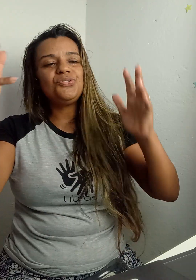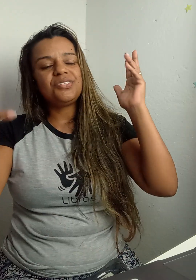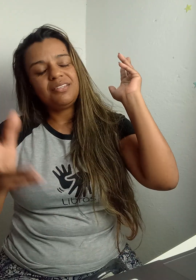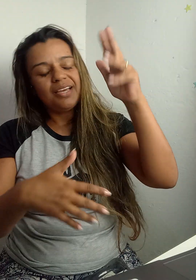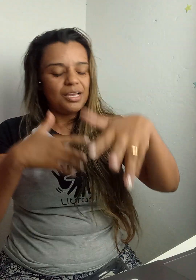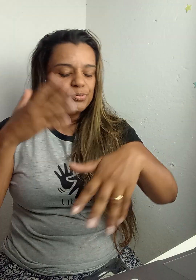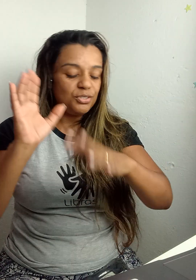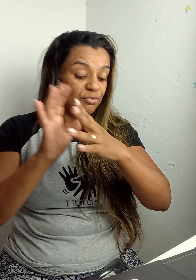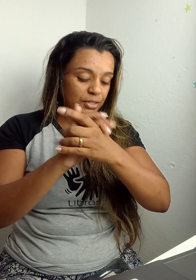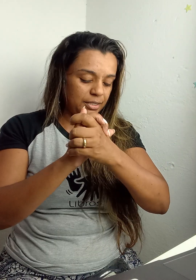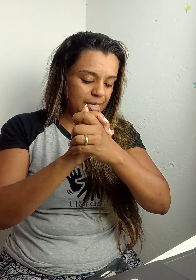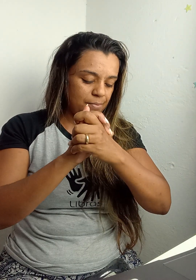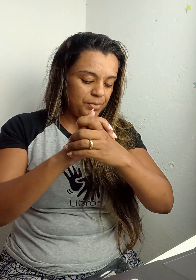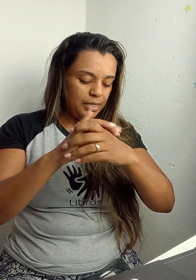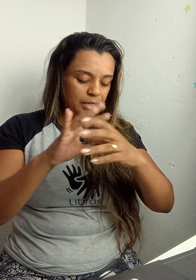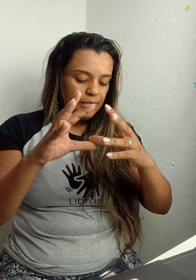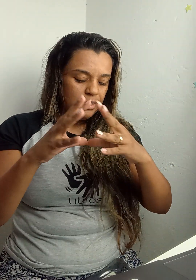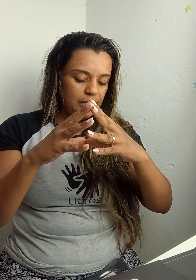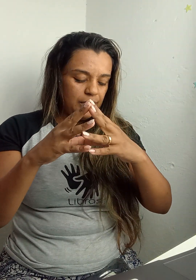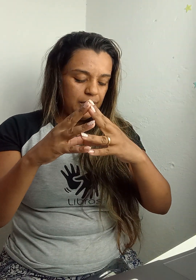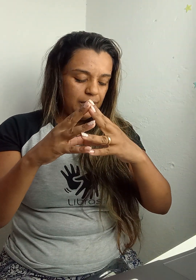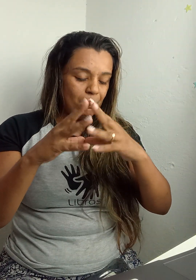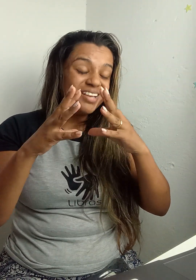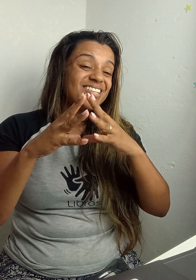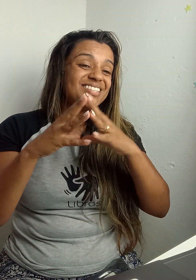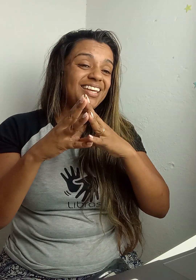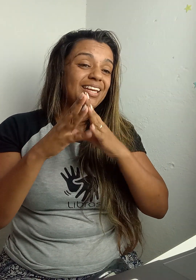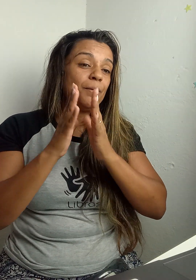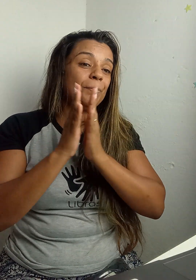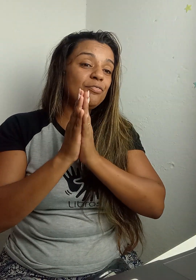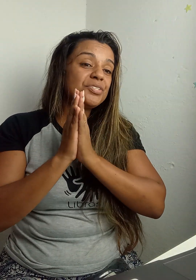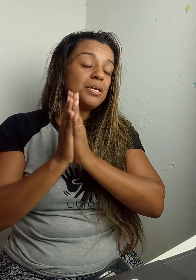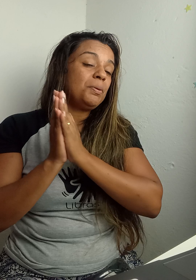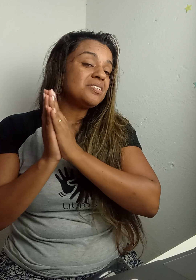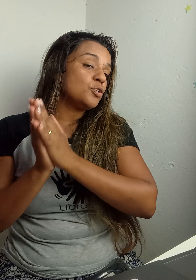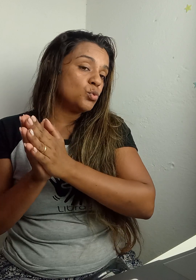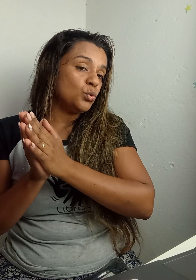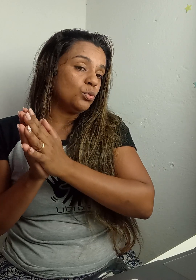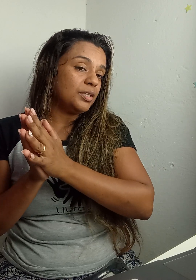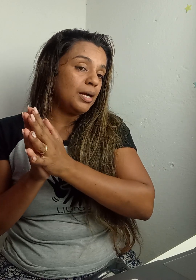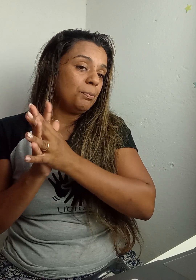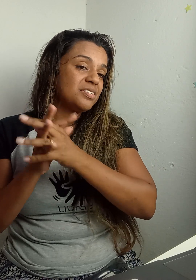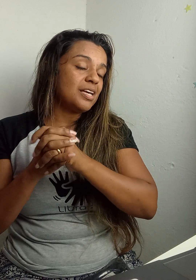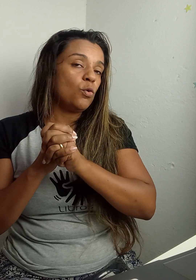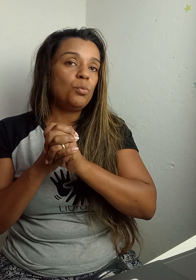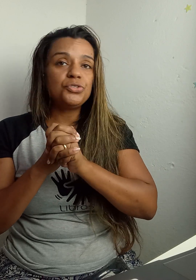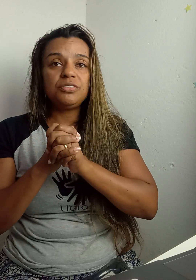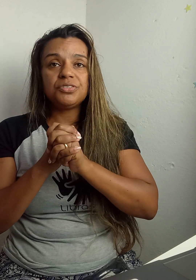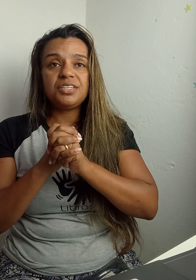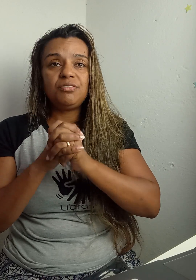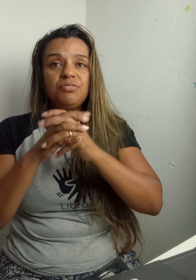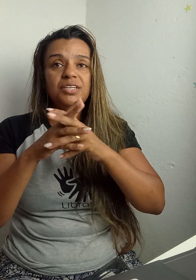ouvintes, intérprete, enfim, tá? Mas assim, é para você pensar surdo, tá? Pensar como se você